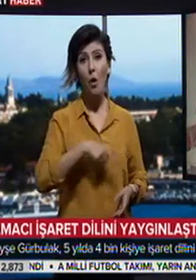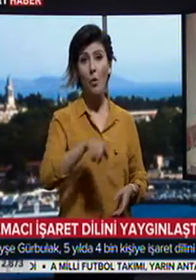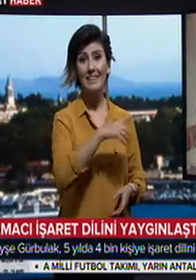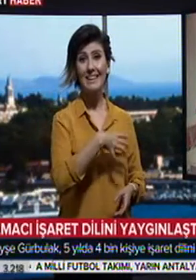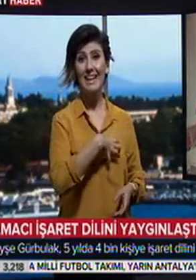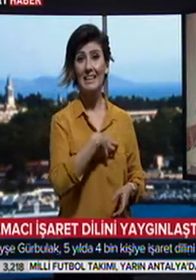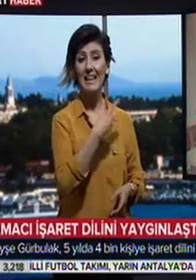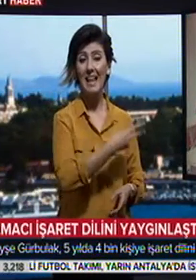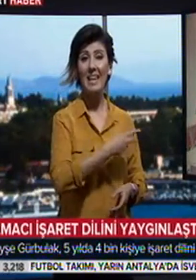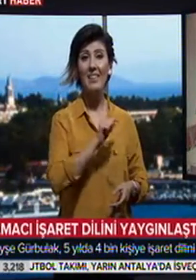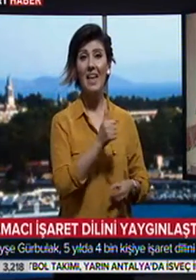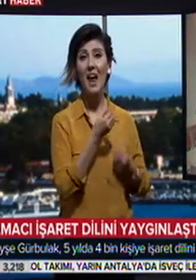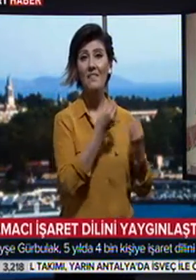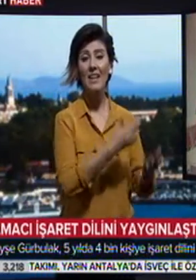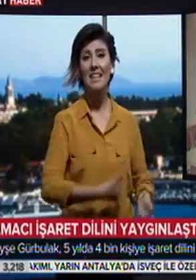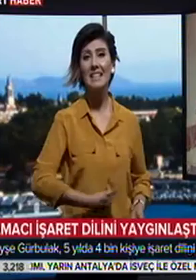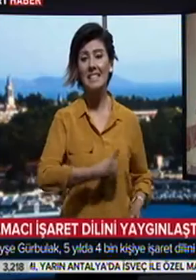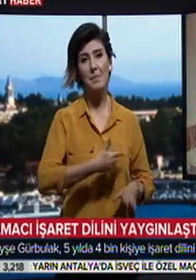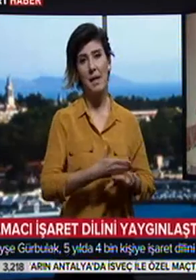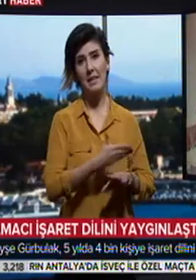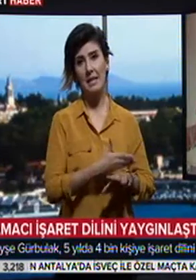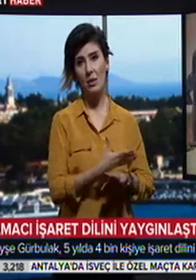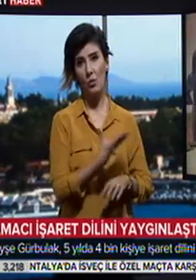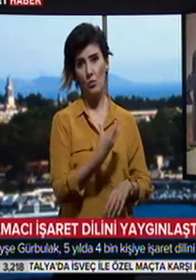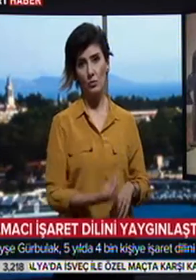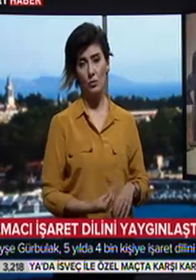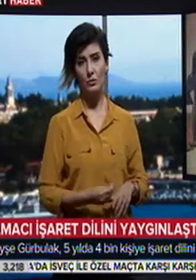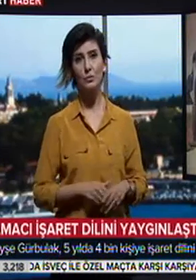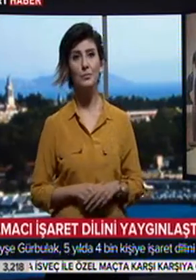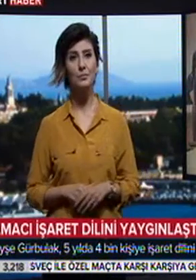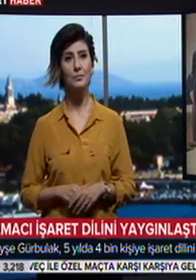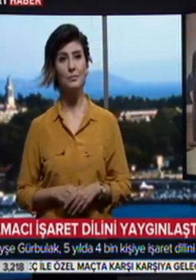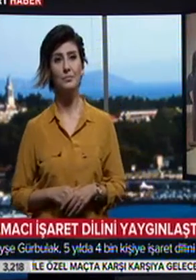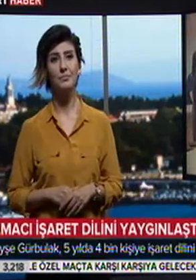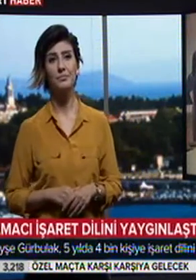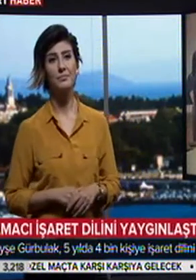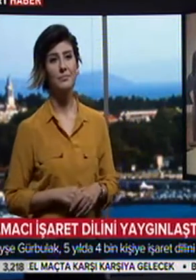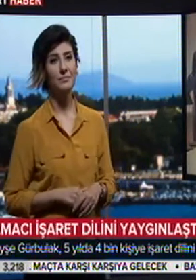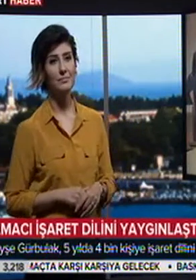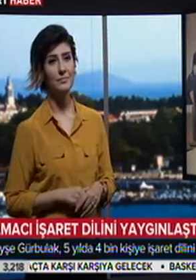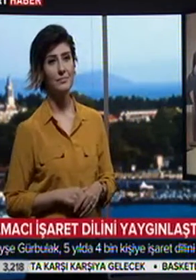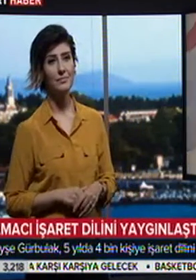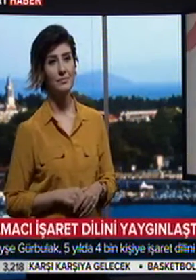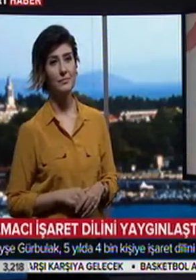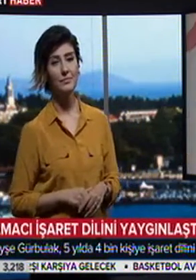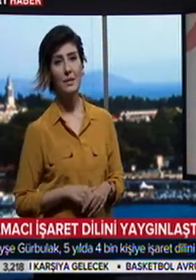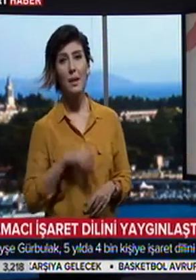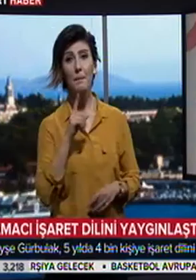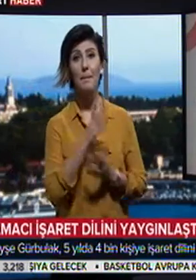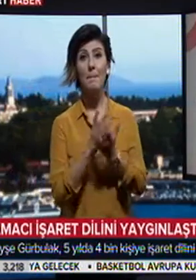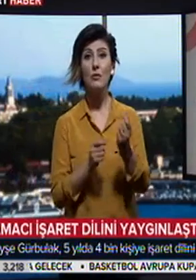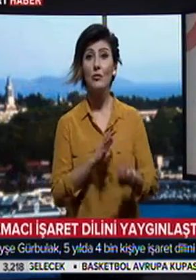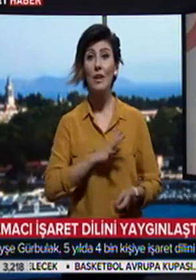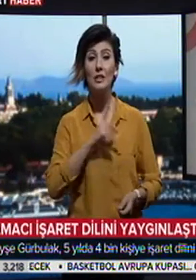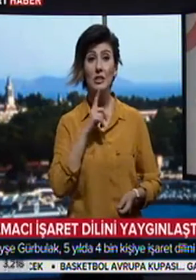onların kendilerine değer verildiğini hissetmesine neden oluyor. Hepsini anladığım için mutluyum. Bir personelimiz var